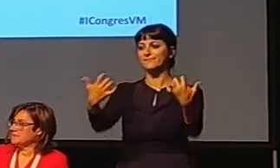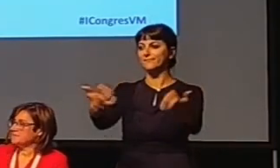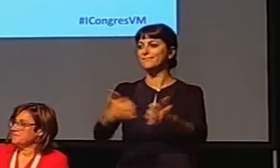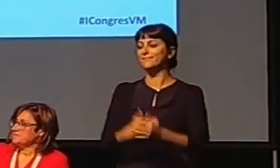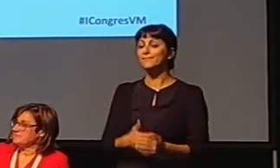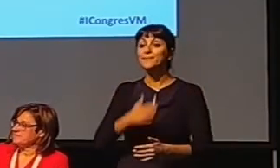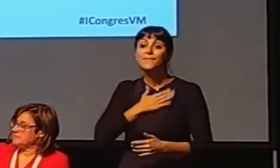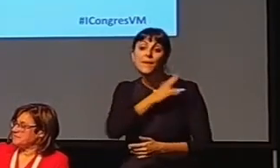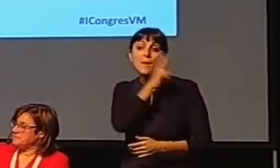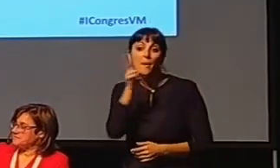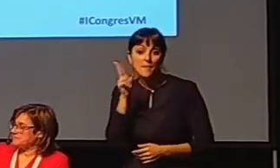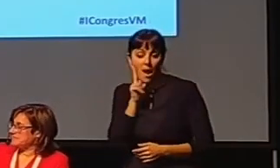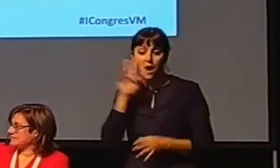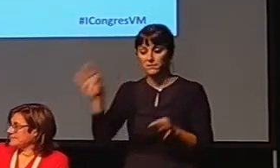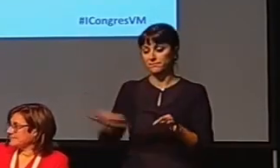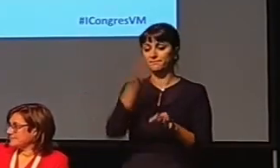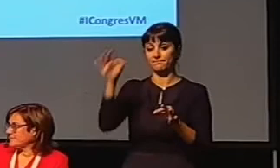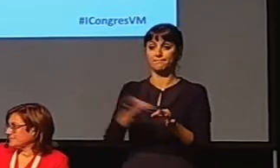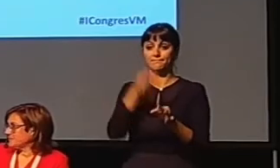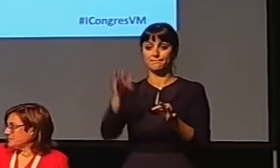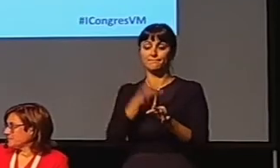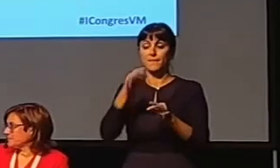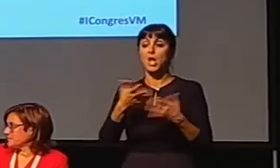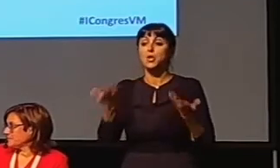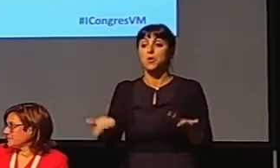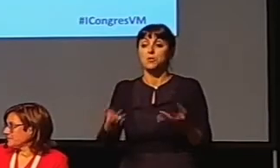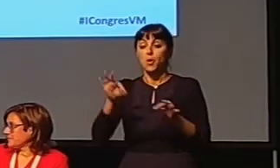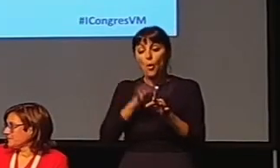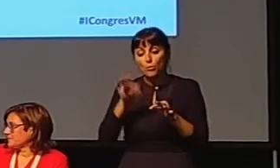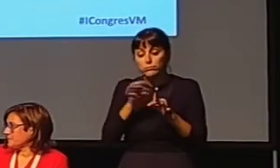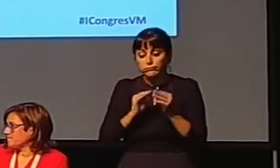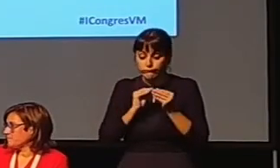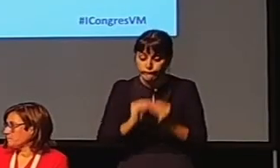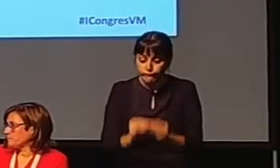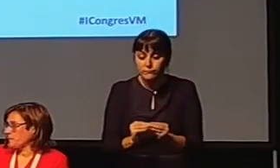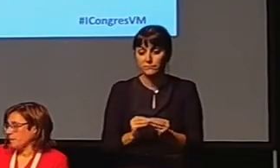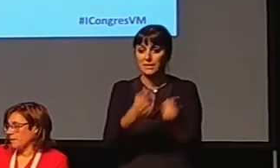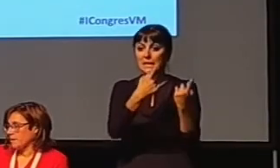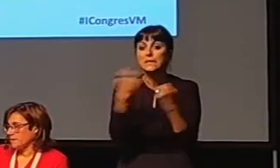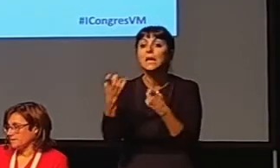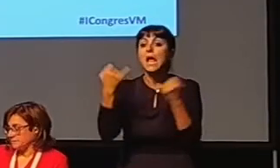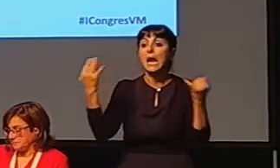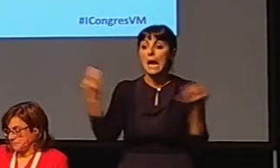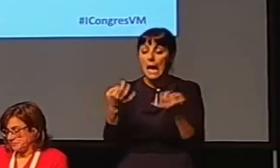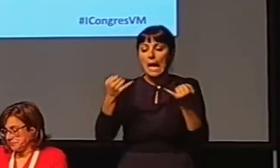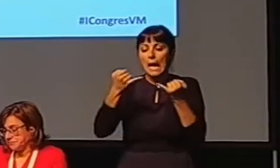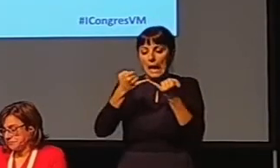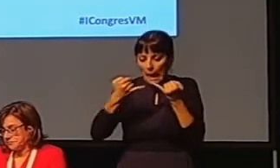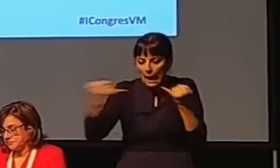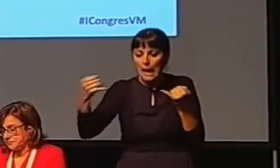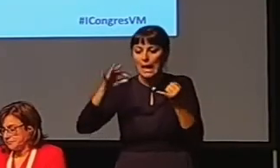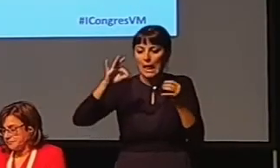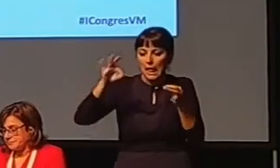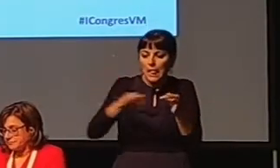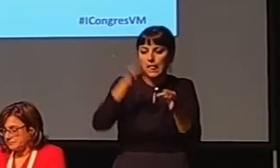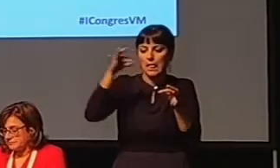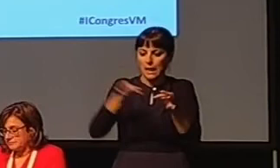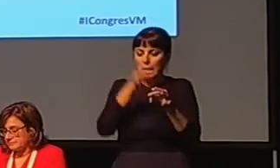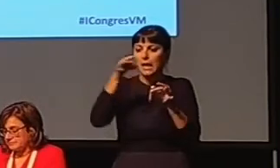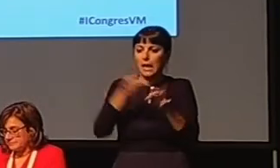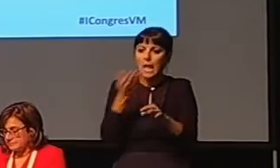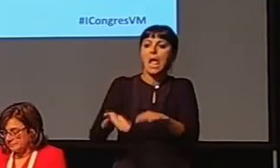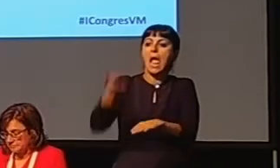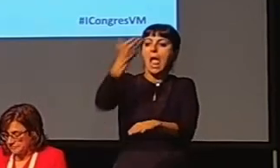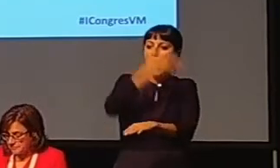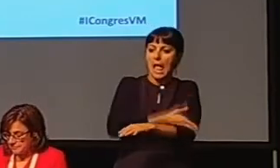La meva mare cosia i per poder cosir i per poder arreglar les coses necessitava hilvanar. Hilvanar, ¿sabéis